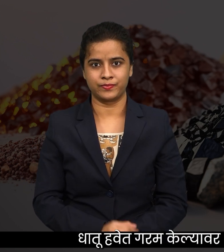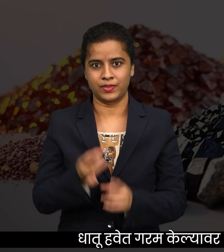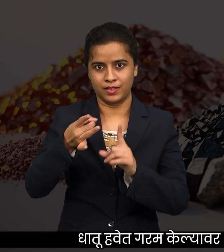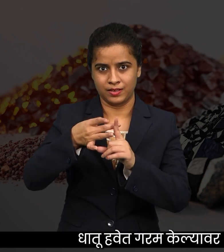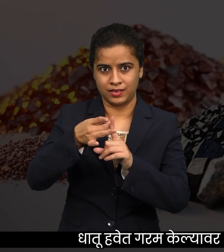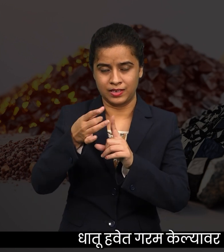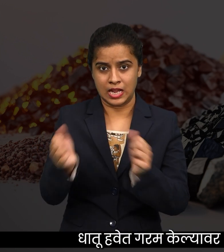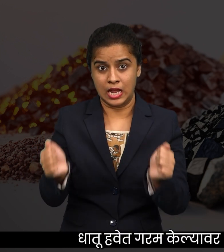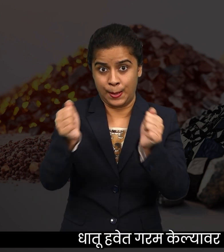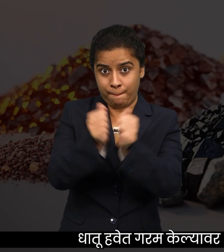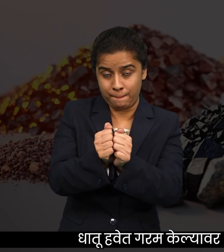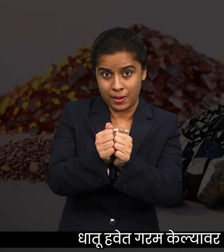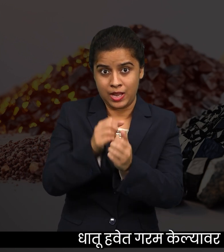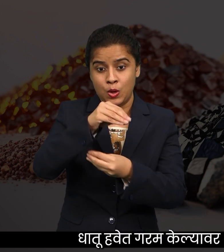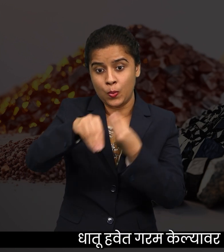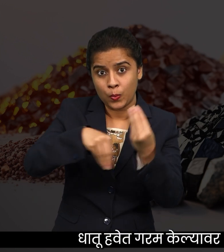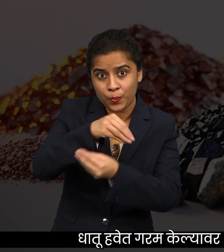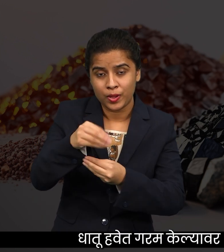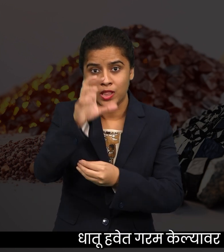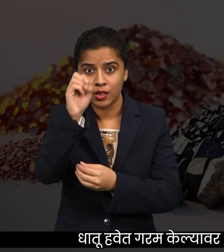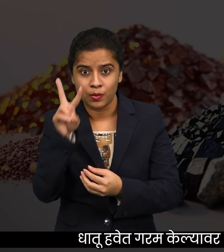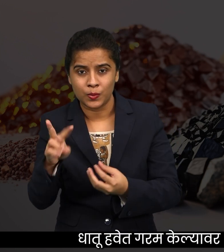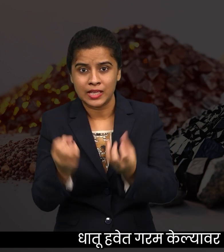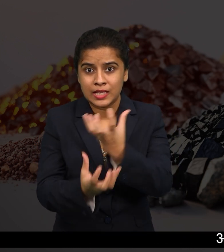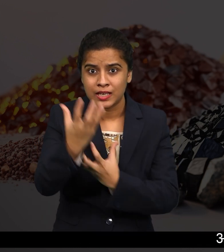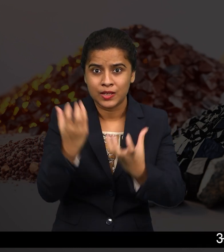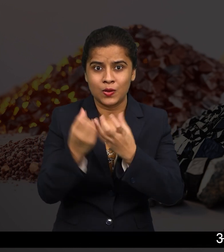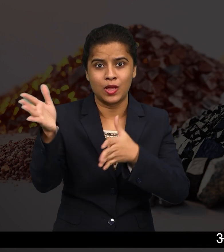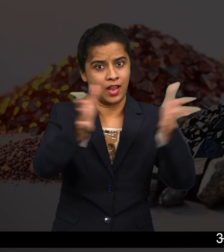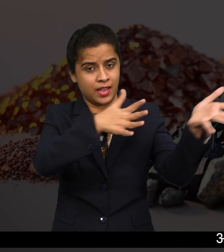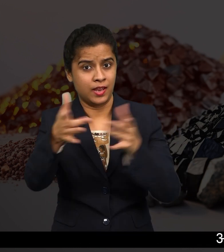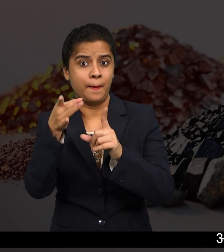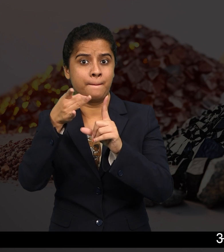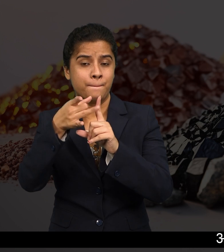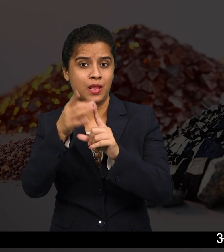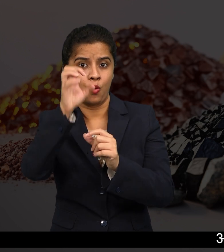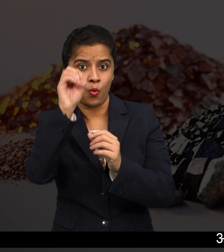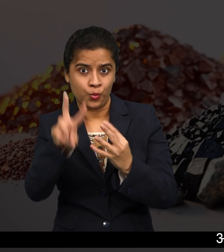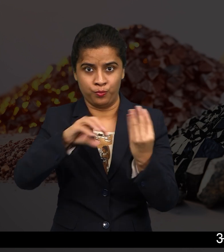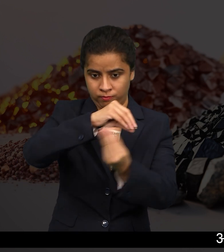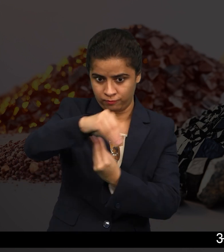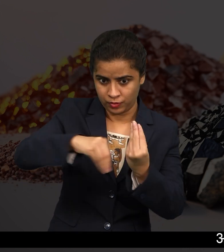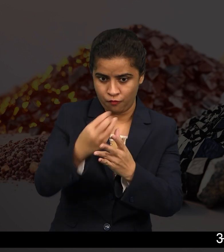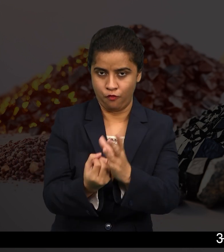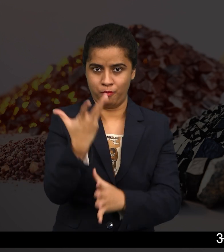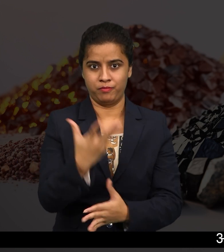धातू हवेत गरम केल्यावर ऑक्सिजनशी संयोजन करतात आणि धातूचे ऑक्साईड तयार होते.